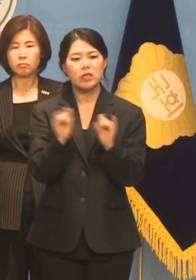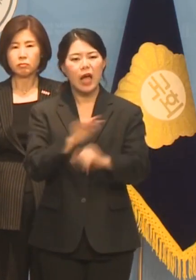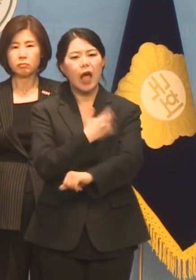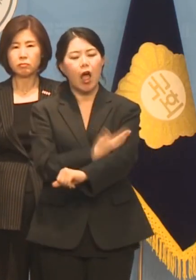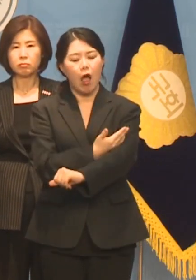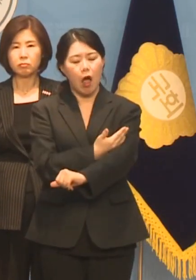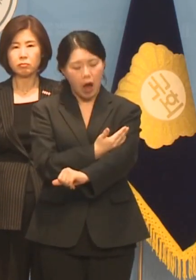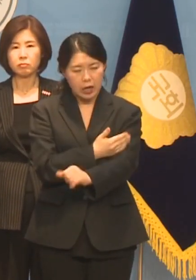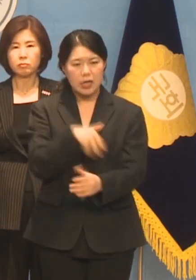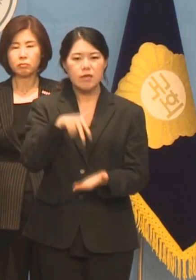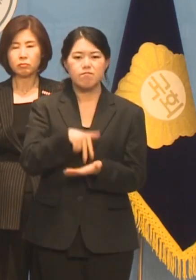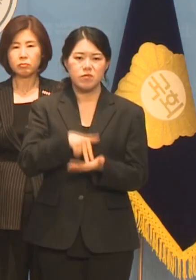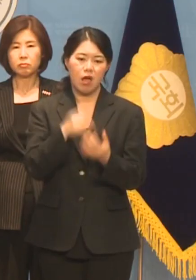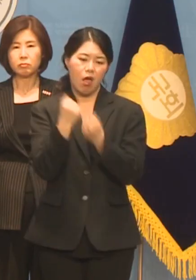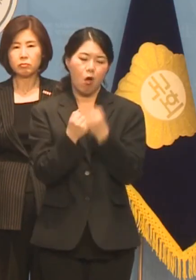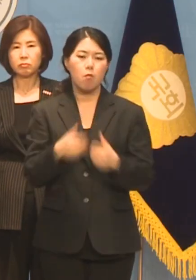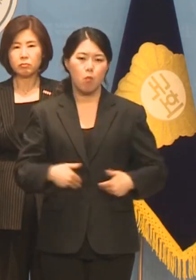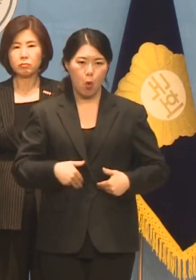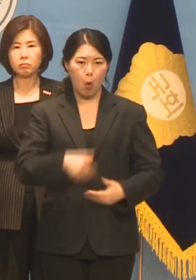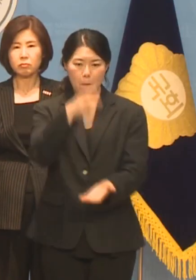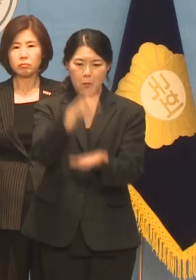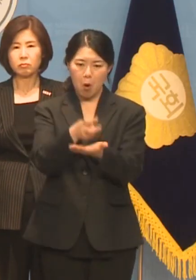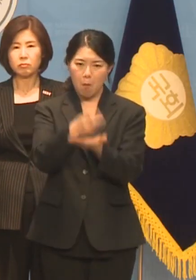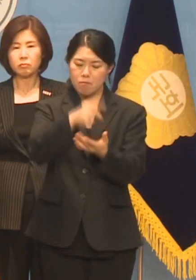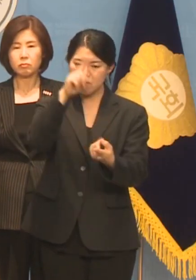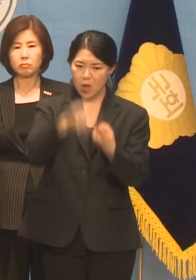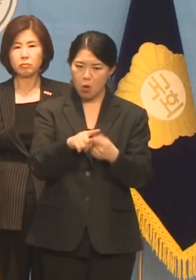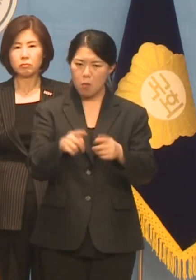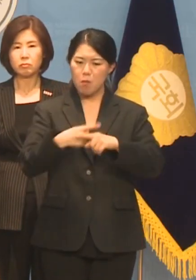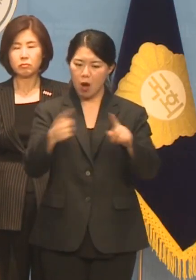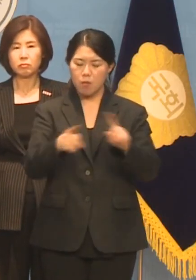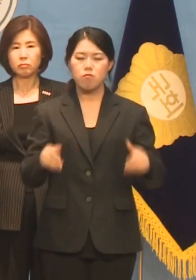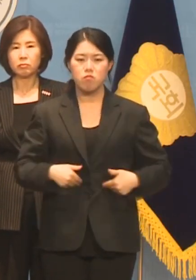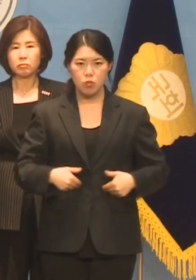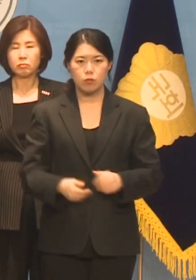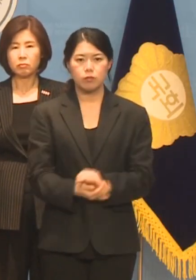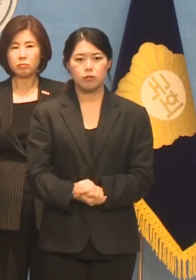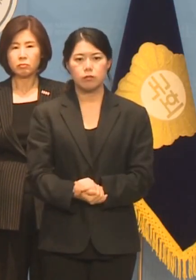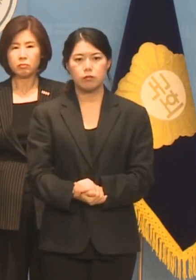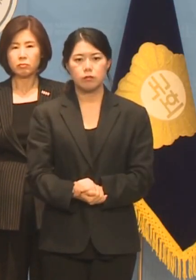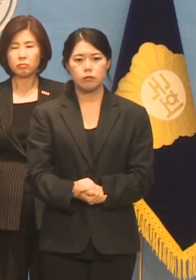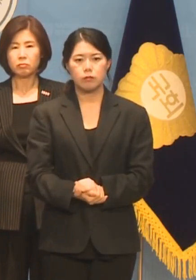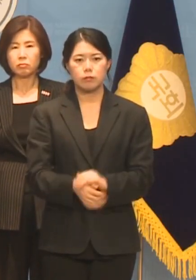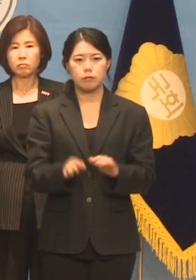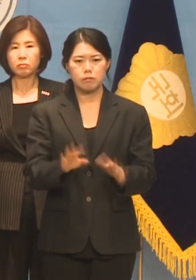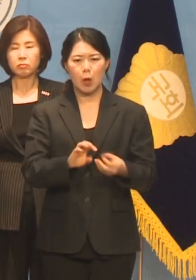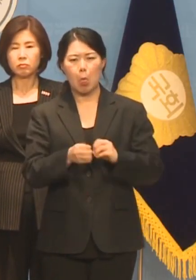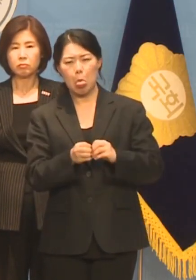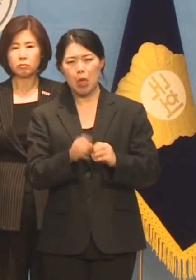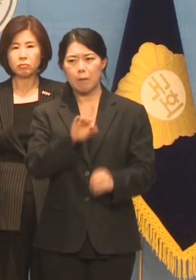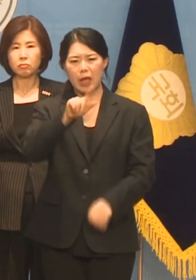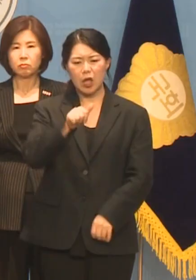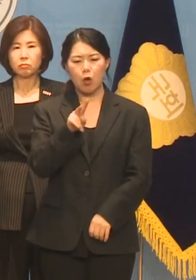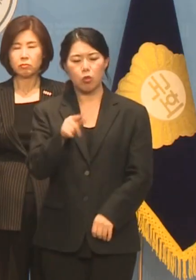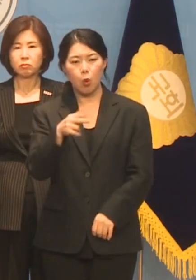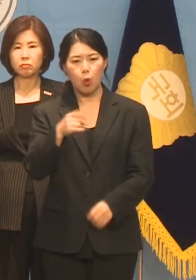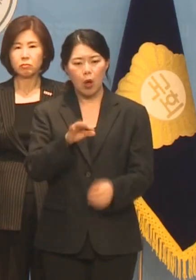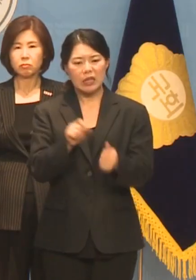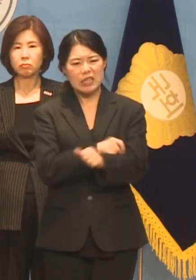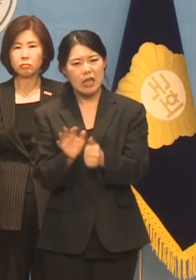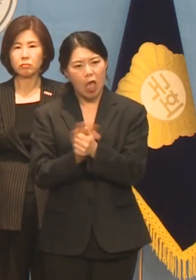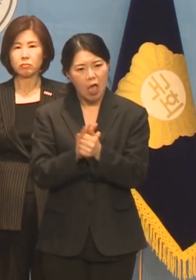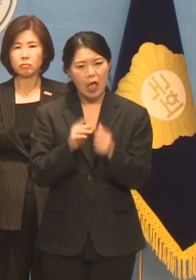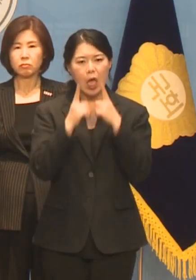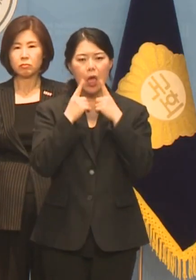해석하는 것이 기본입니다. 법률과 원칙에 따라 판단해야 될 것입니다. 위증교사, 대장동, 백현동 특혜,